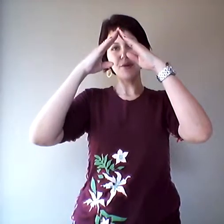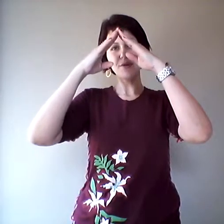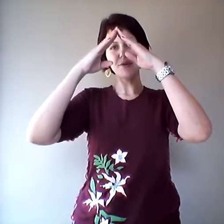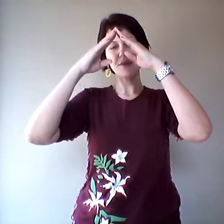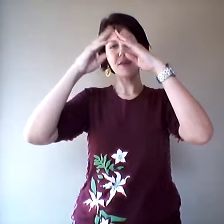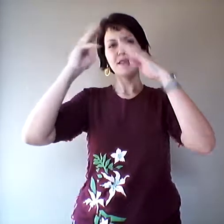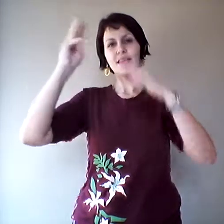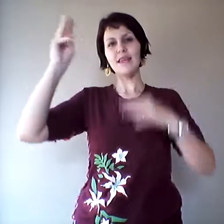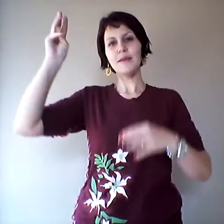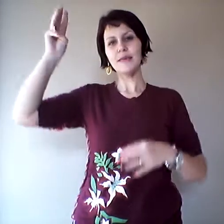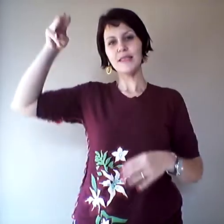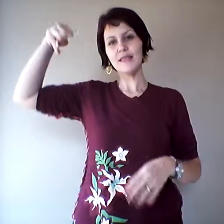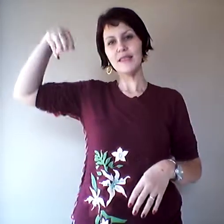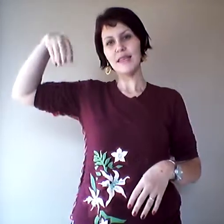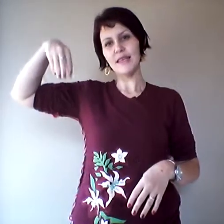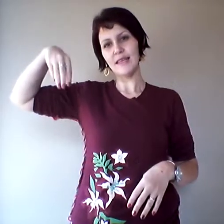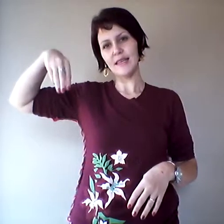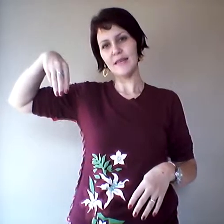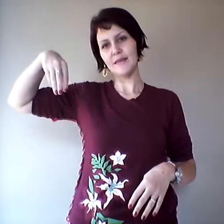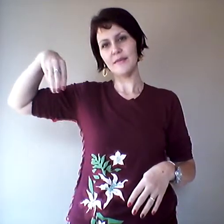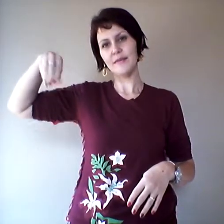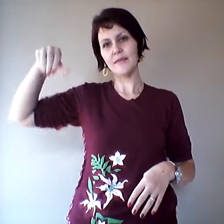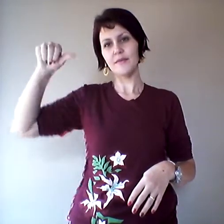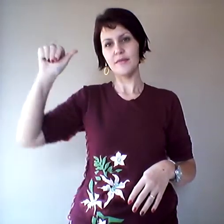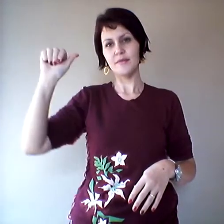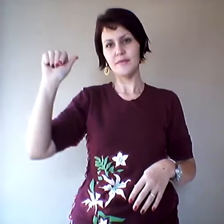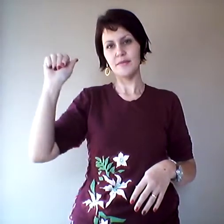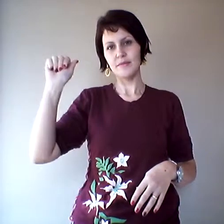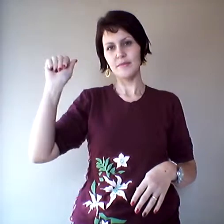Moro em Mantena.